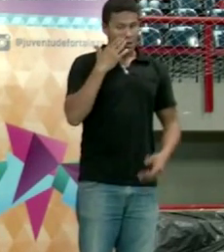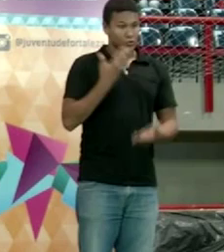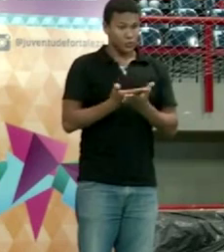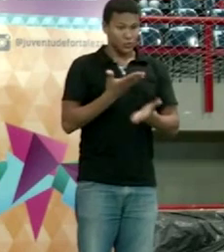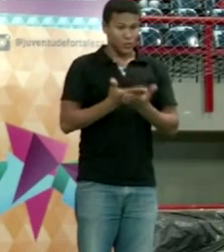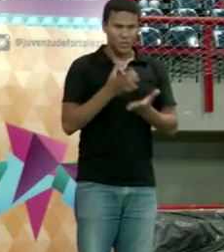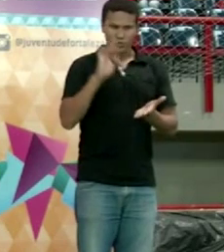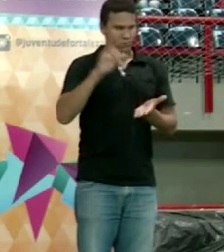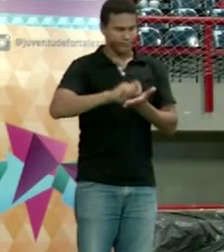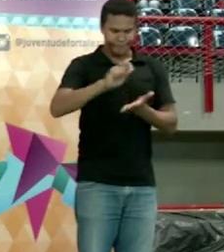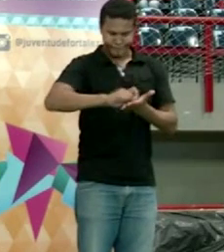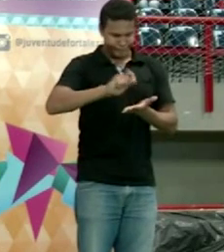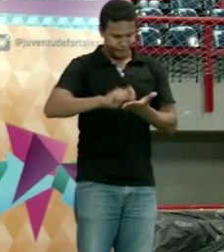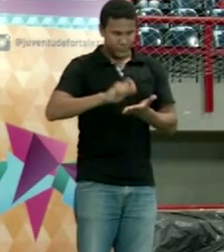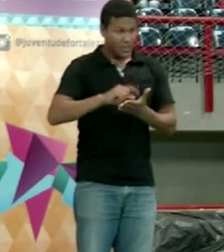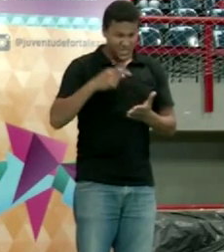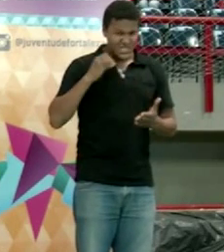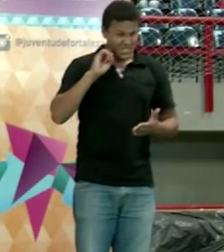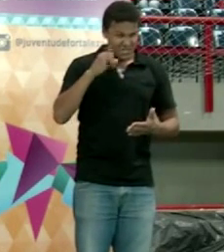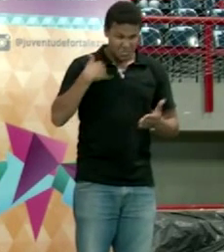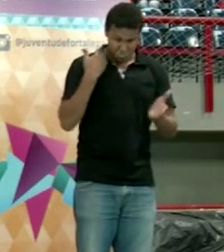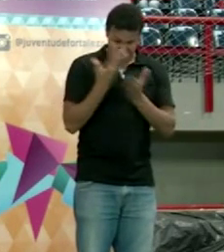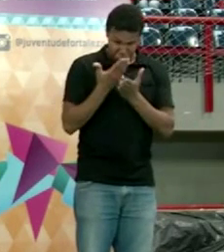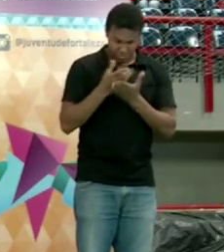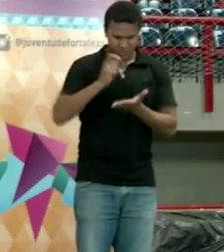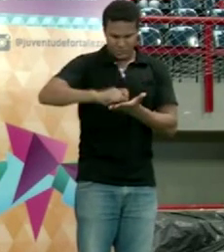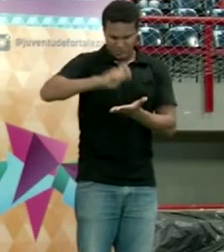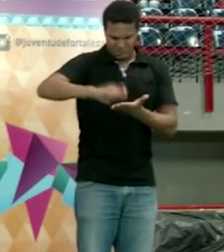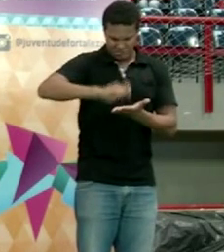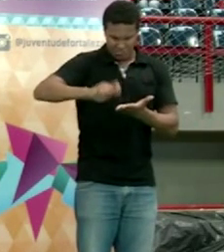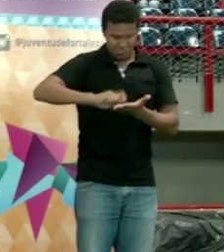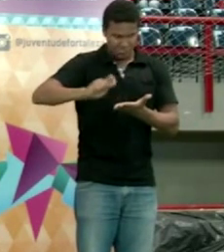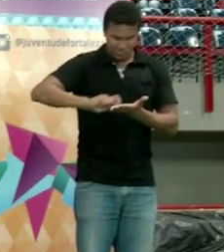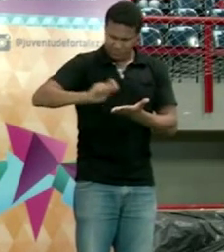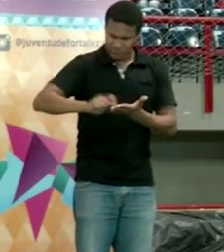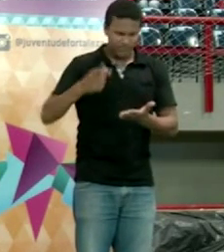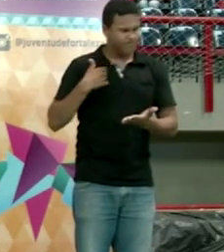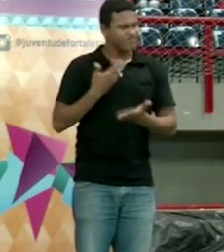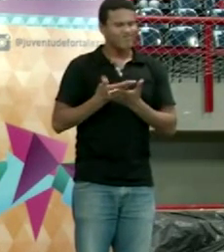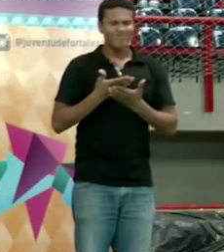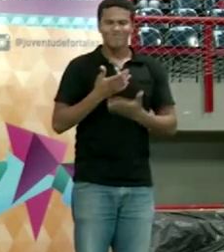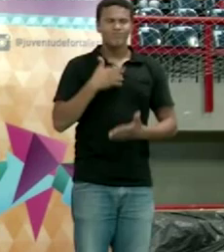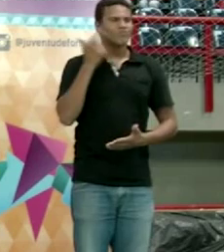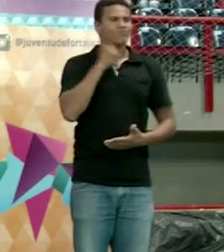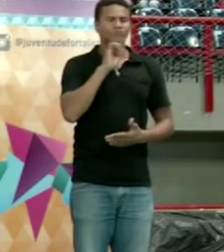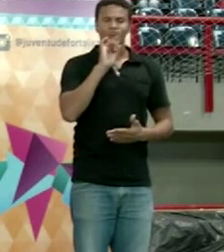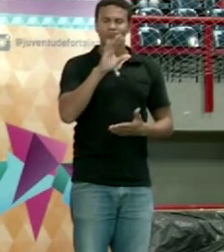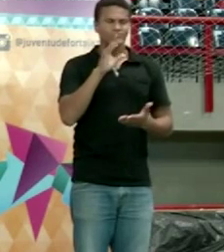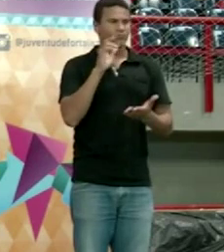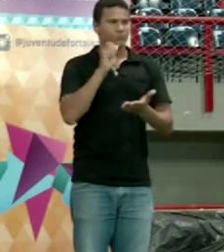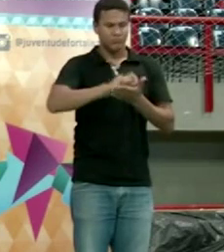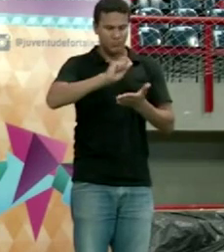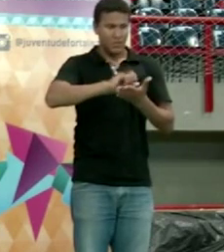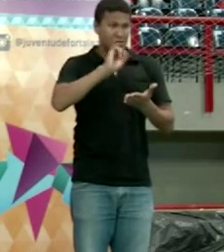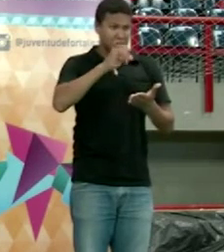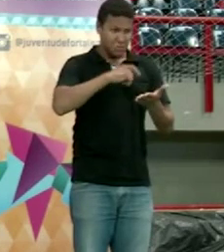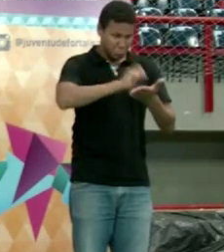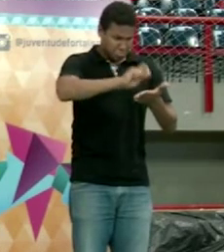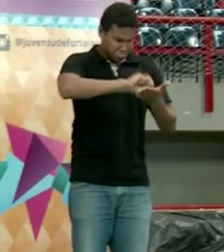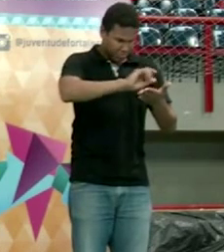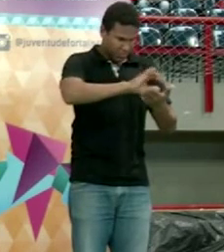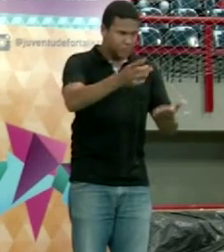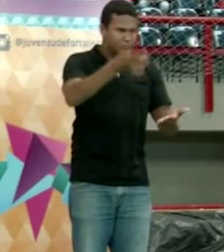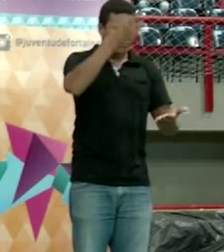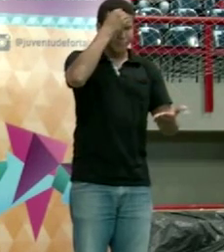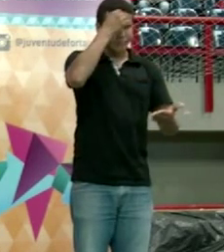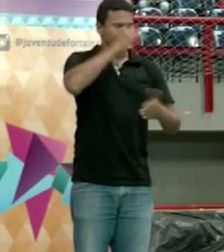escrevendo. Eu posso não pegar mais nem no papel depois. Mas se eu escrever, eu gravo e difícil me esquecer.